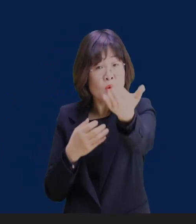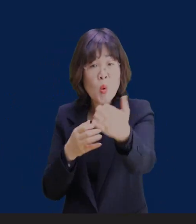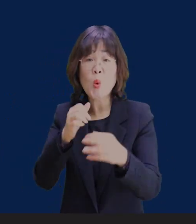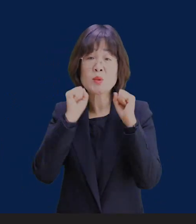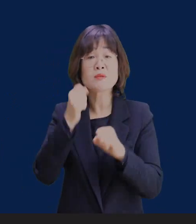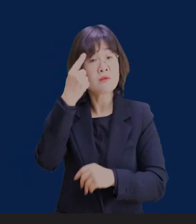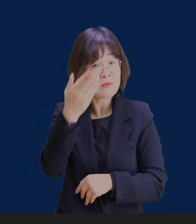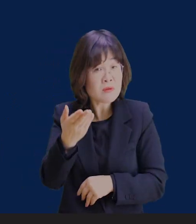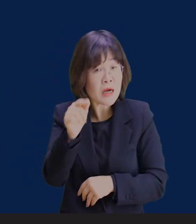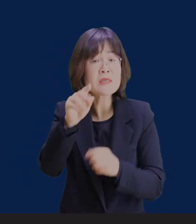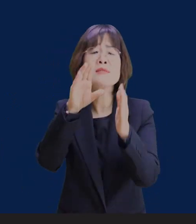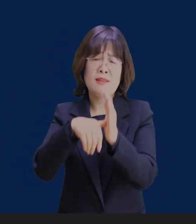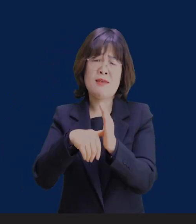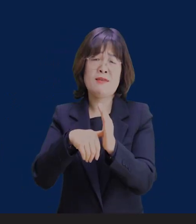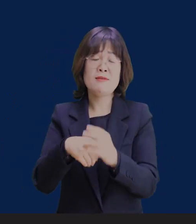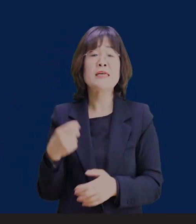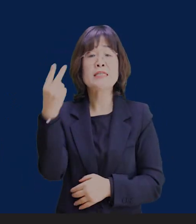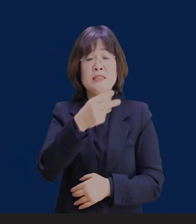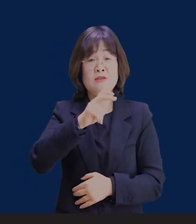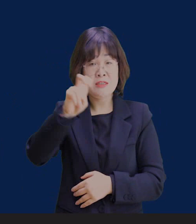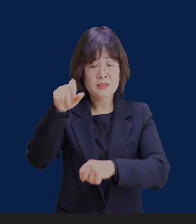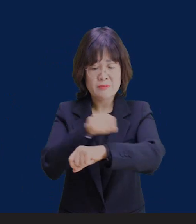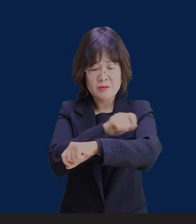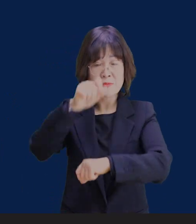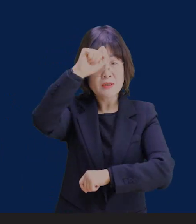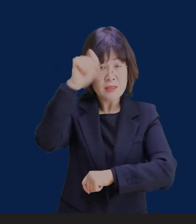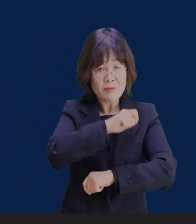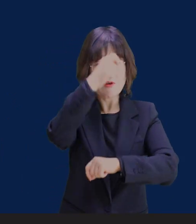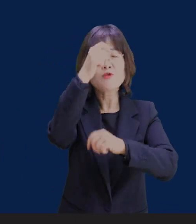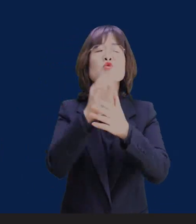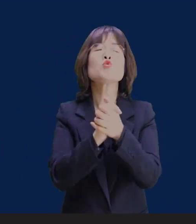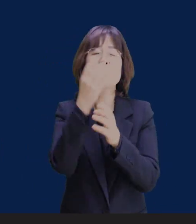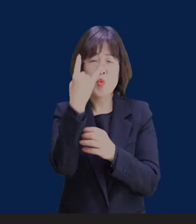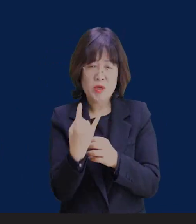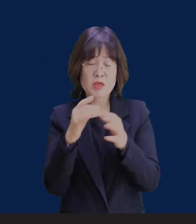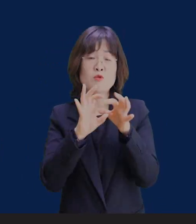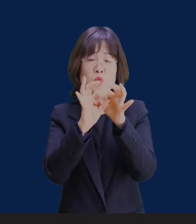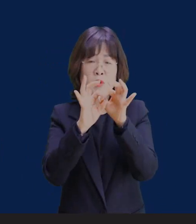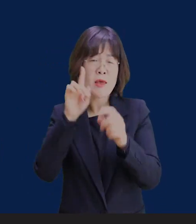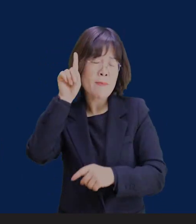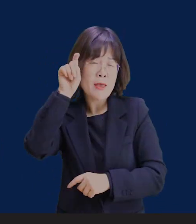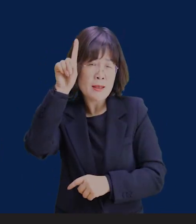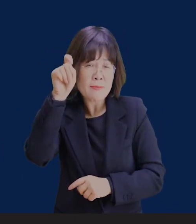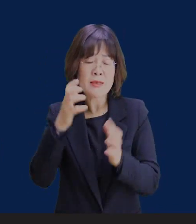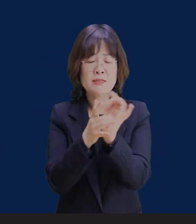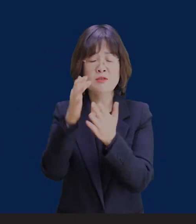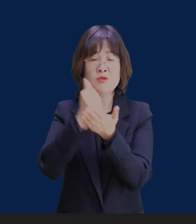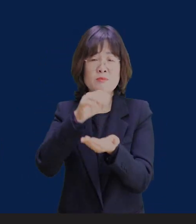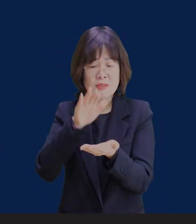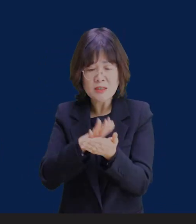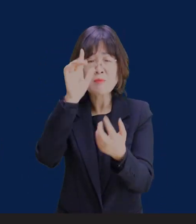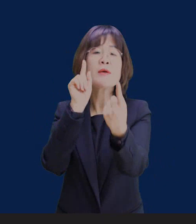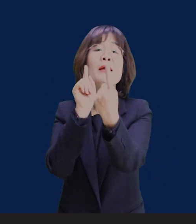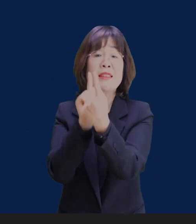너 있었는가 그때에 2020년 고난주간 특별 새벽 기도회를 통해 매일매일